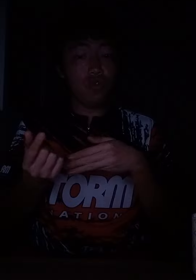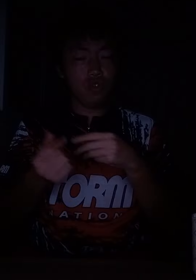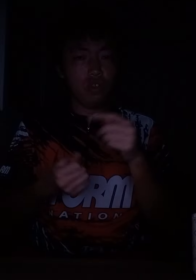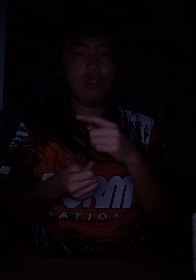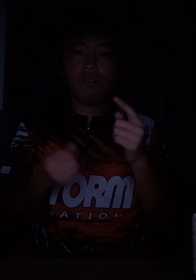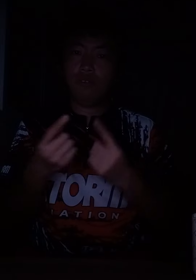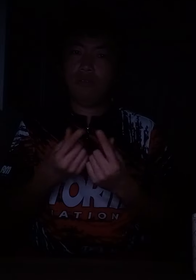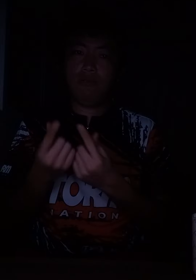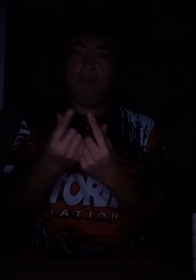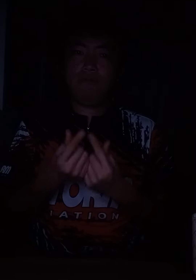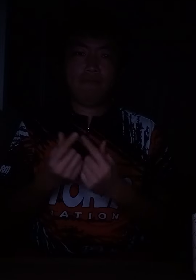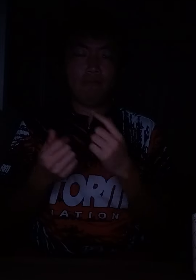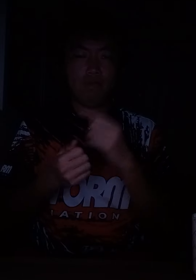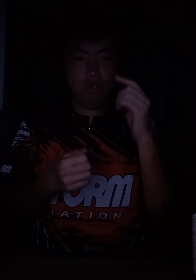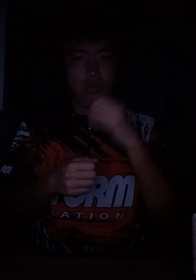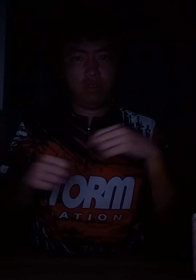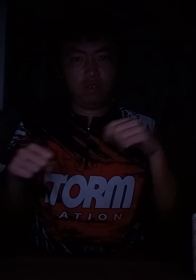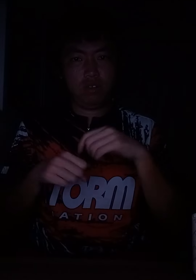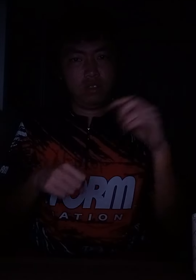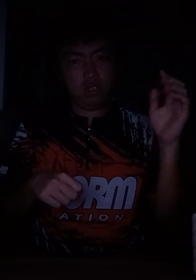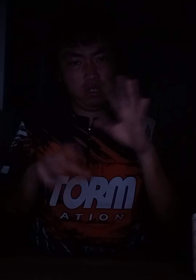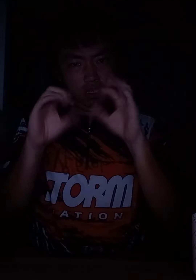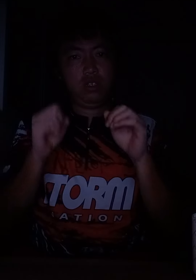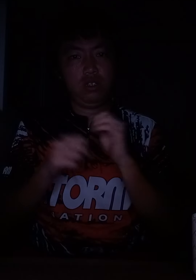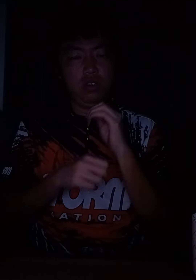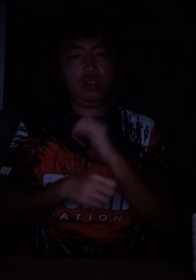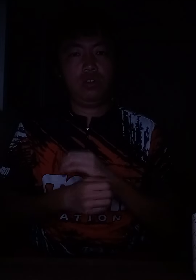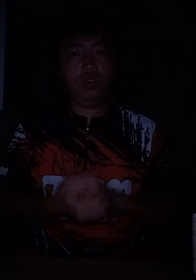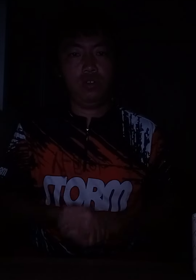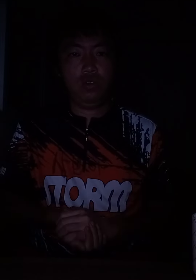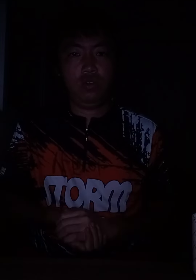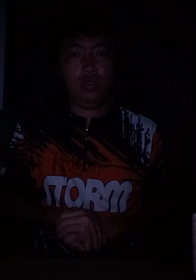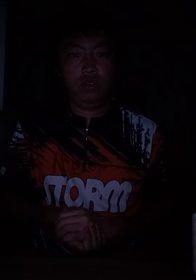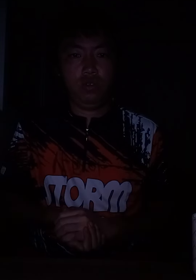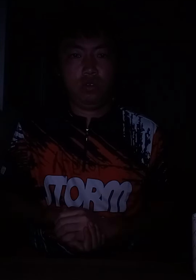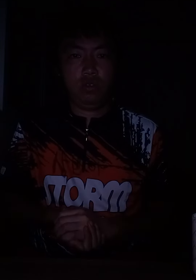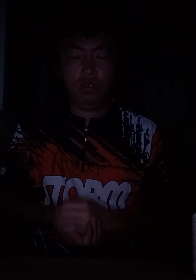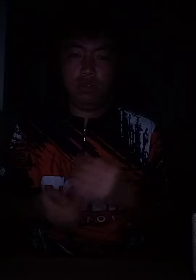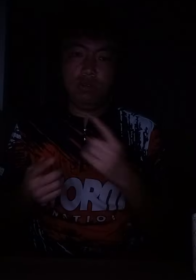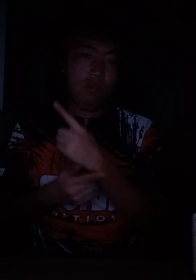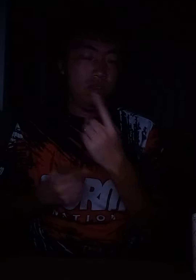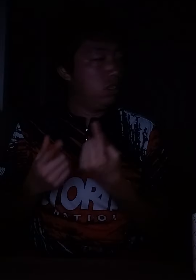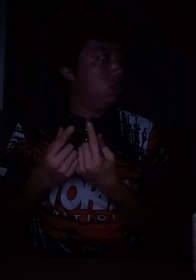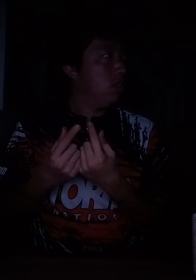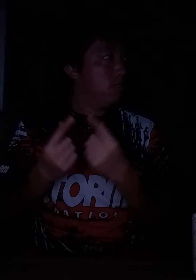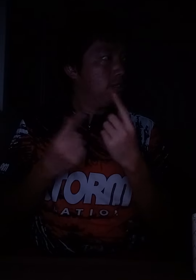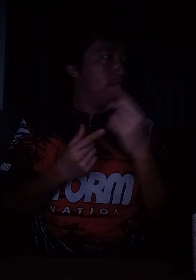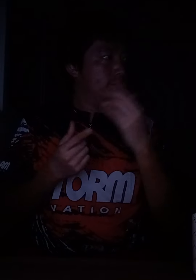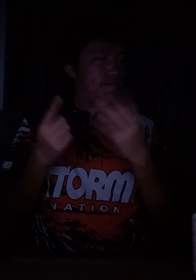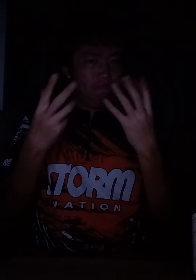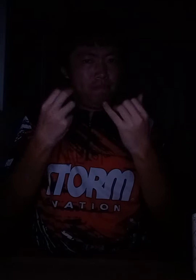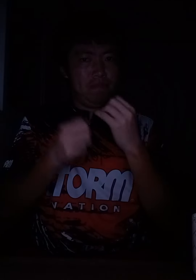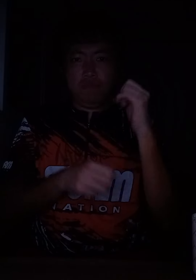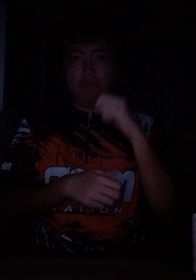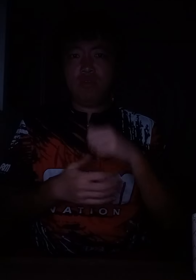사람을 과감하게 그 제압을 했다. 이런 부분이 지금 대림 전철역의 영웅이다. 이제 이런 시민들 표현이 많은데 부산에 지금